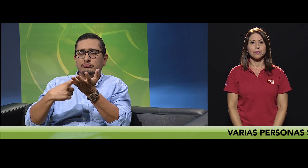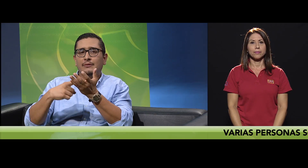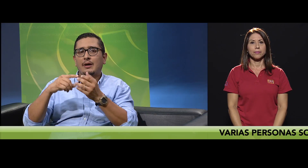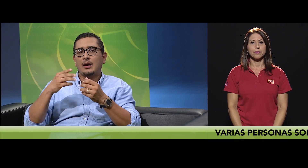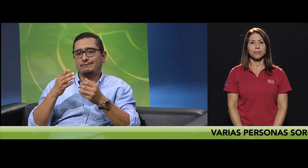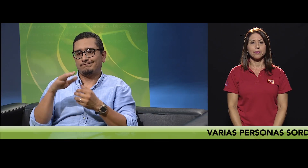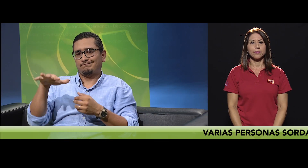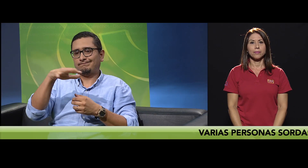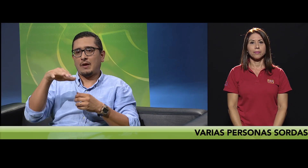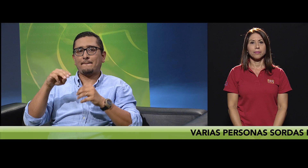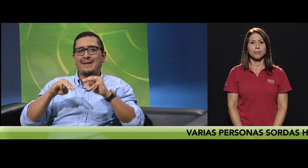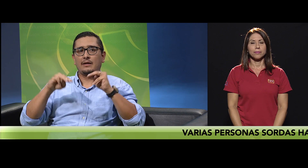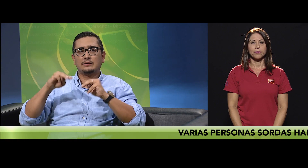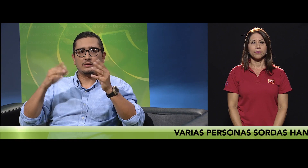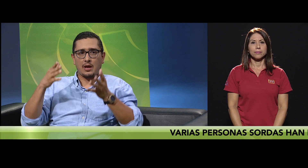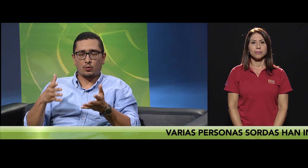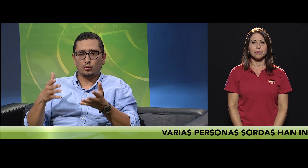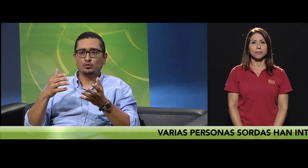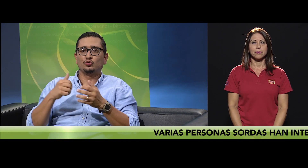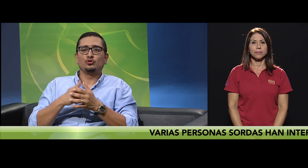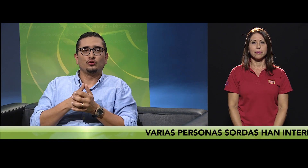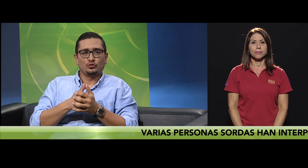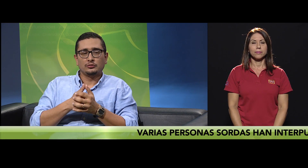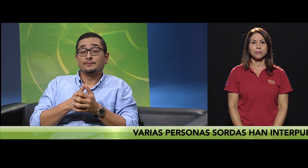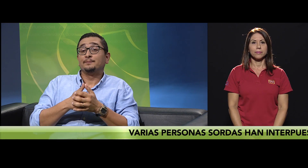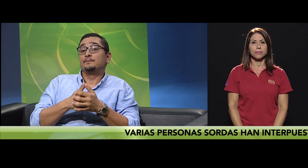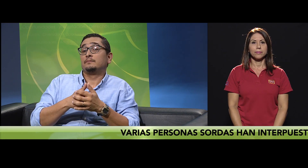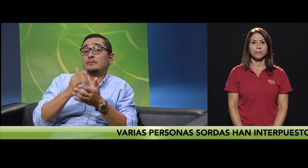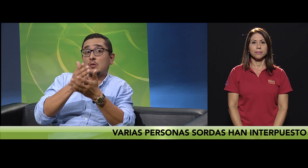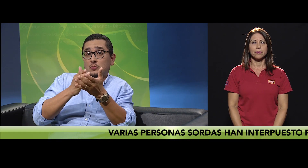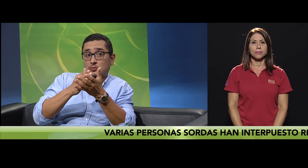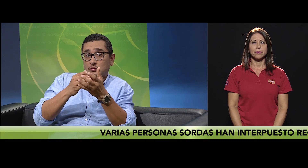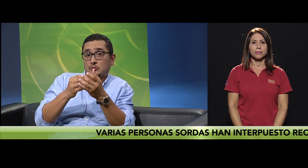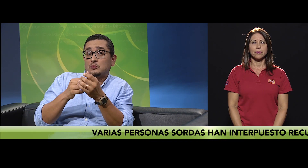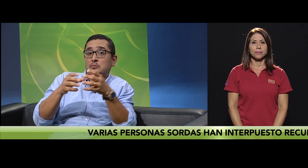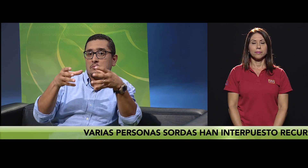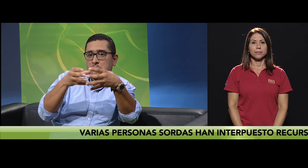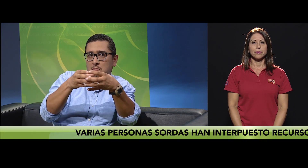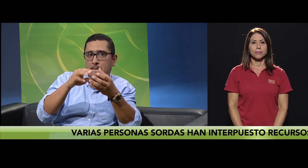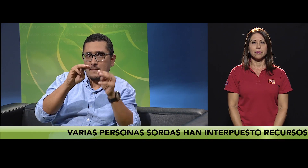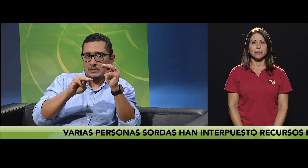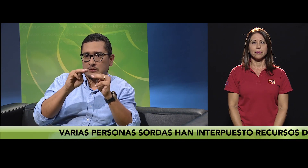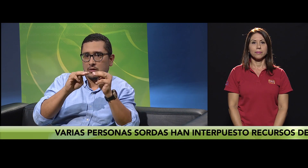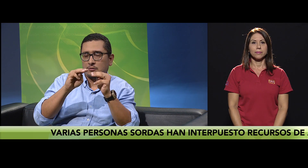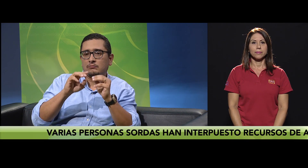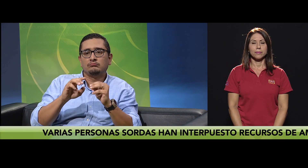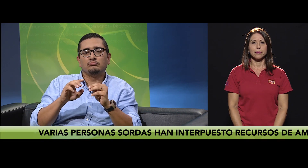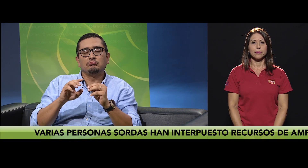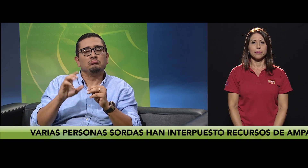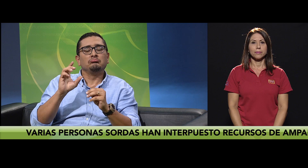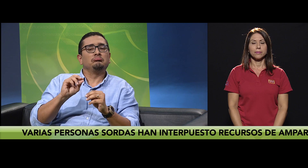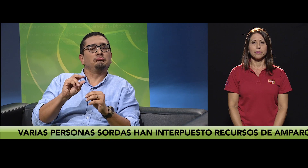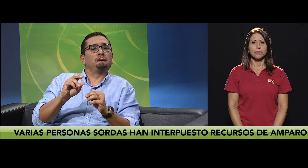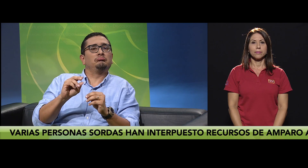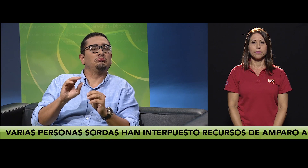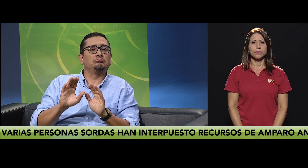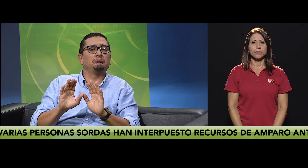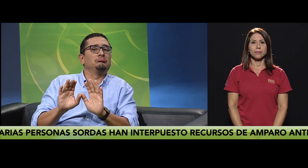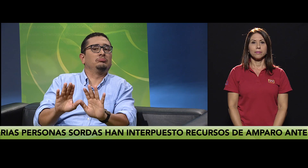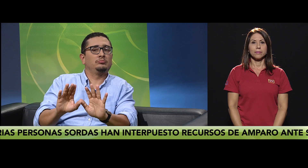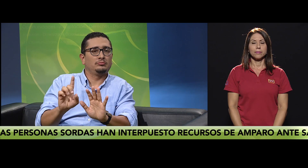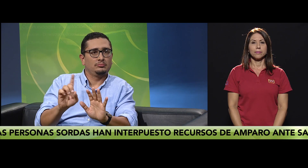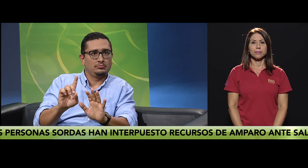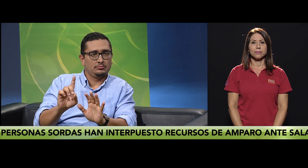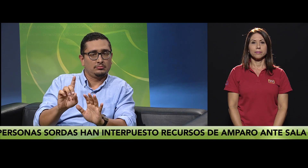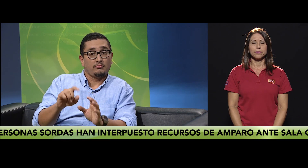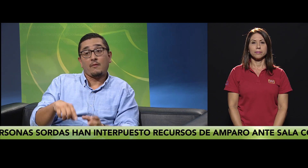Bueno, la Sala Cuarta pudo analizar los magistrados pudieron analizar este